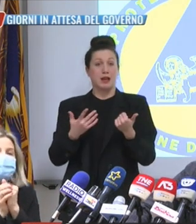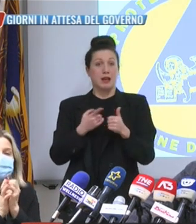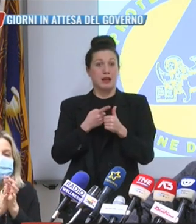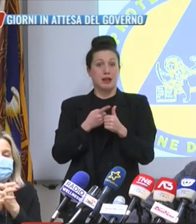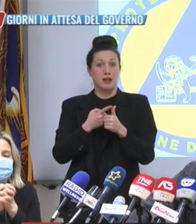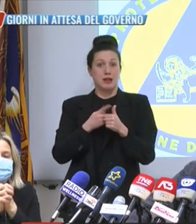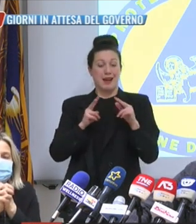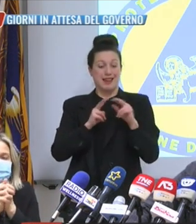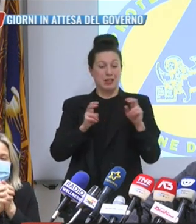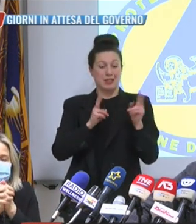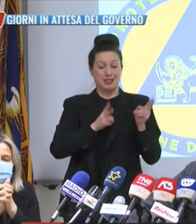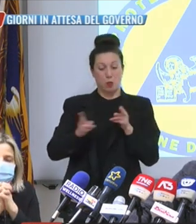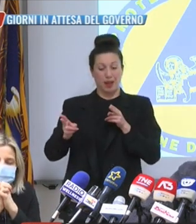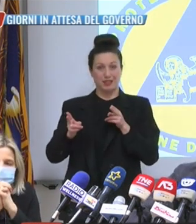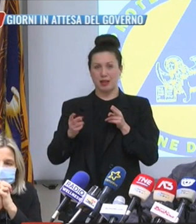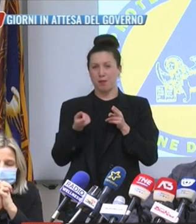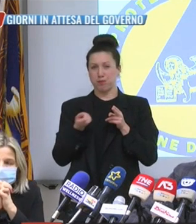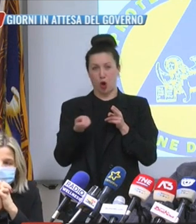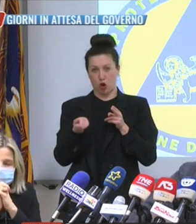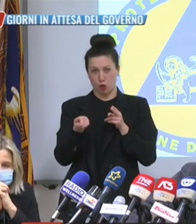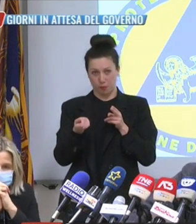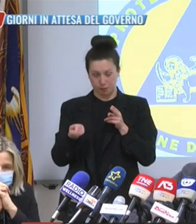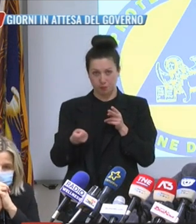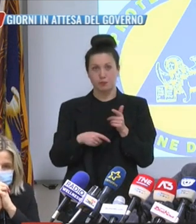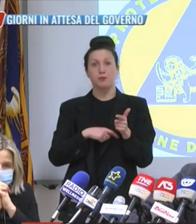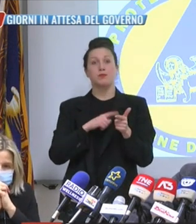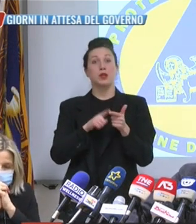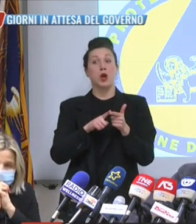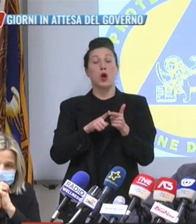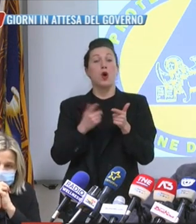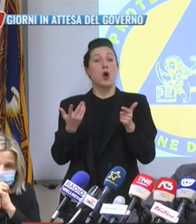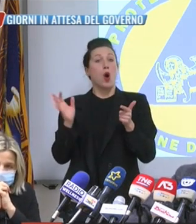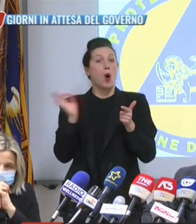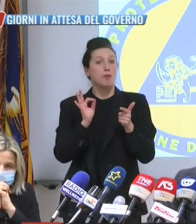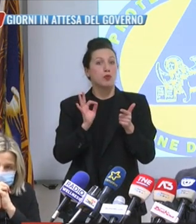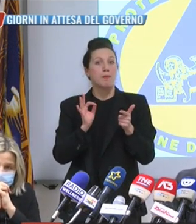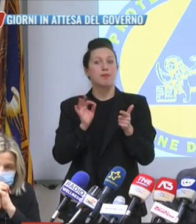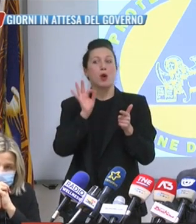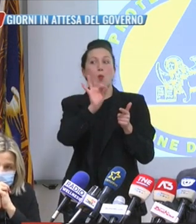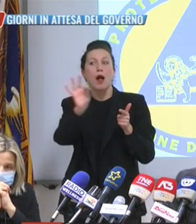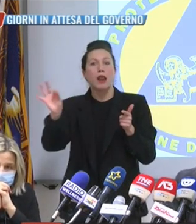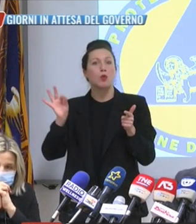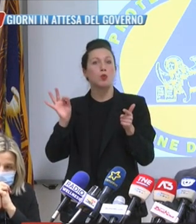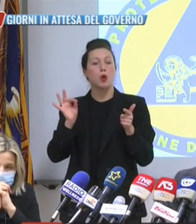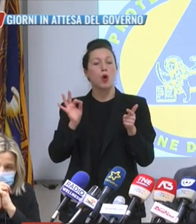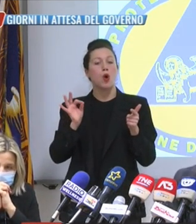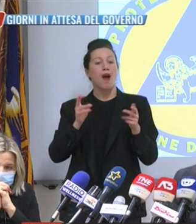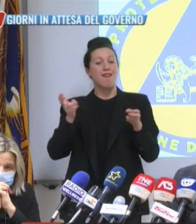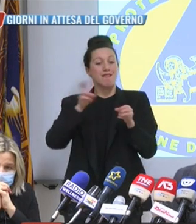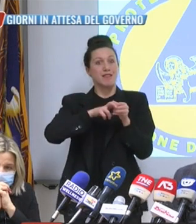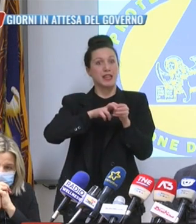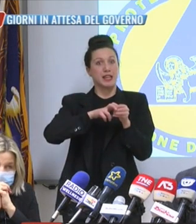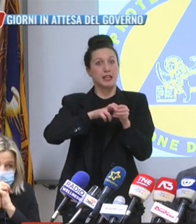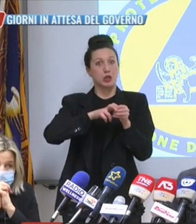potrebbe essere che qualcuno anche sequenzi e, in attesa di pubblicare, potrebbe esserci anche questa alternativa, perché